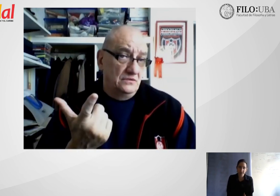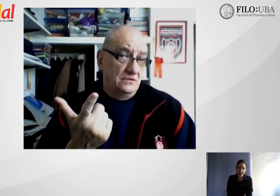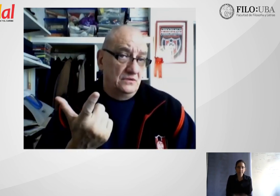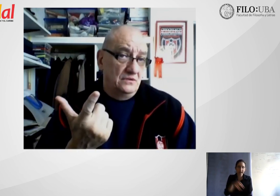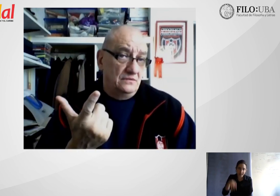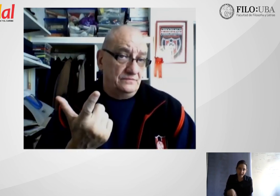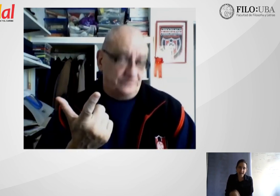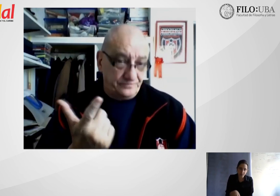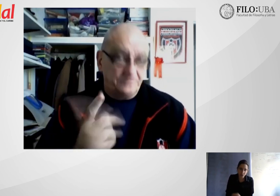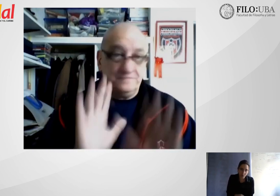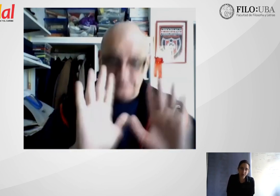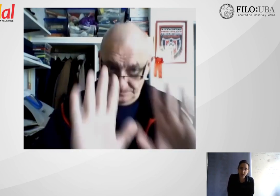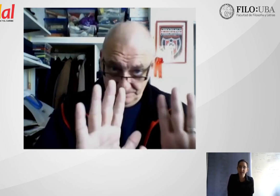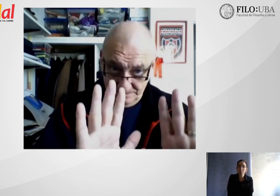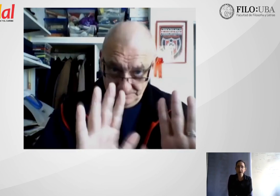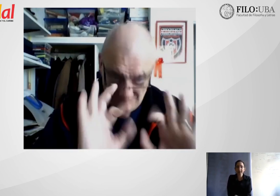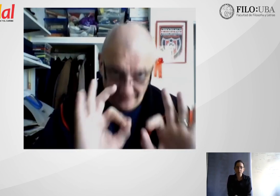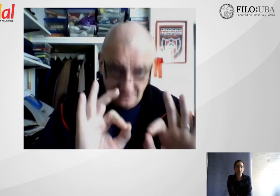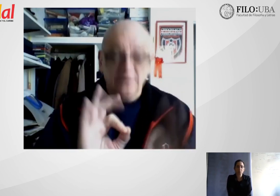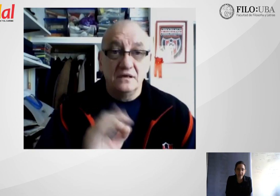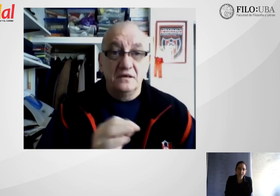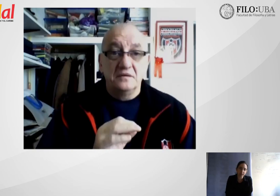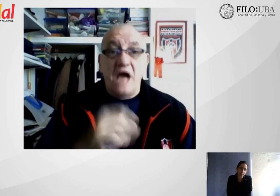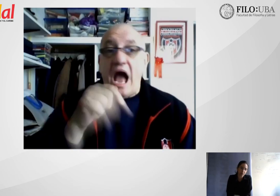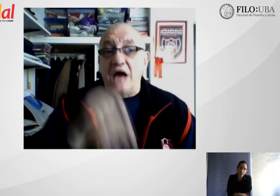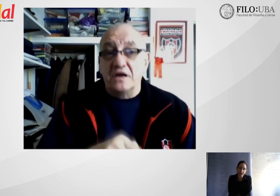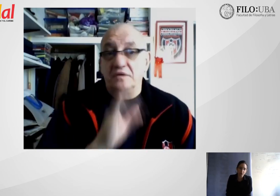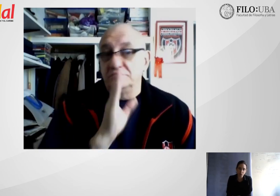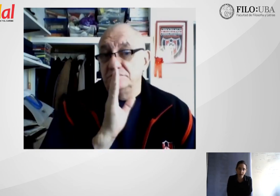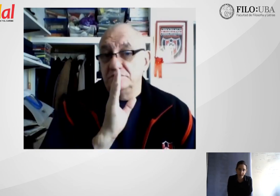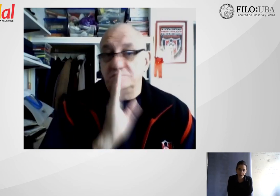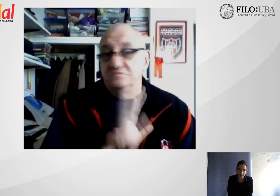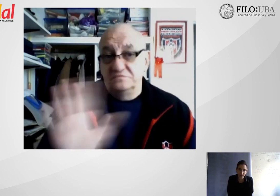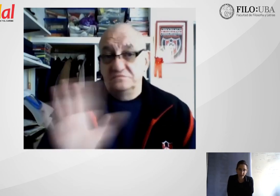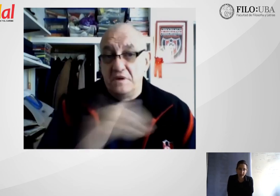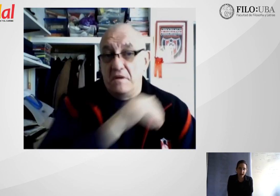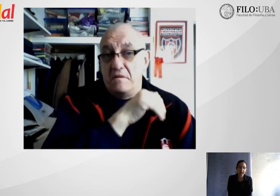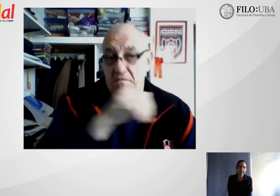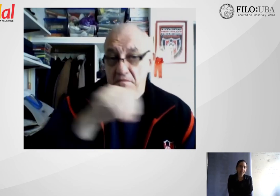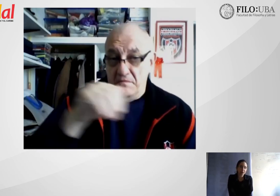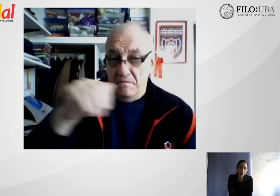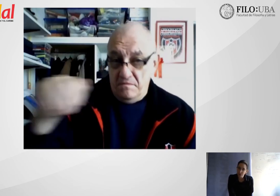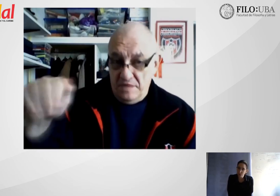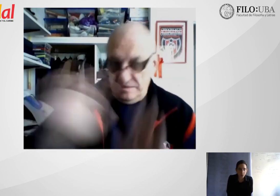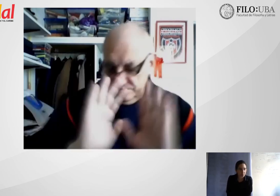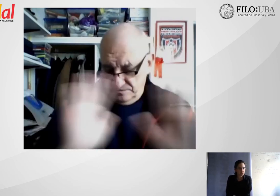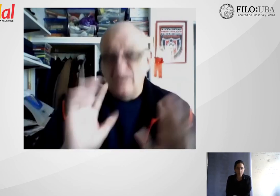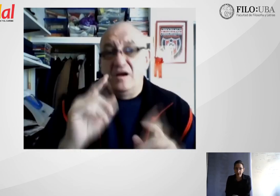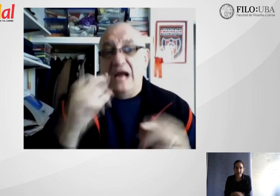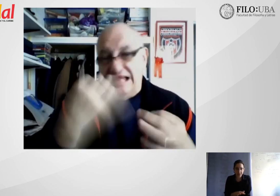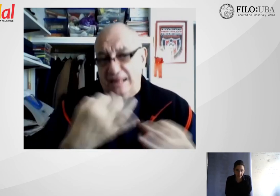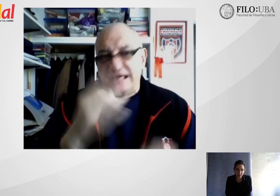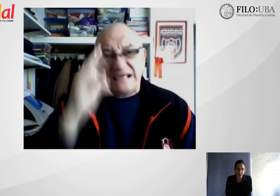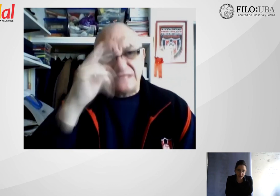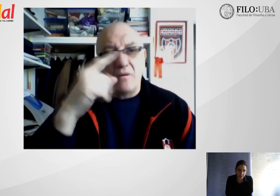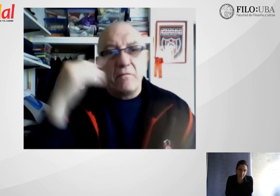lengua de señas, para que acá en la Ciudad de Buenos Aires puedan como comunicarse con las personas sordas que son ciudadanos. Al día de hoy no tuvimos respuesta